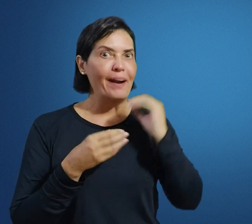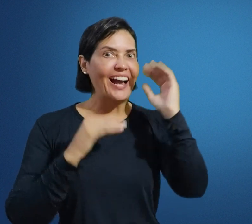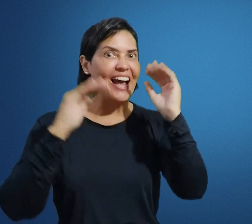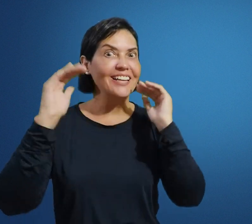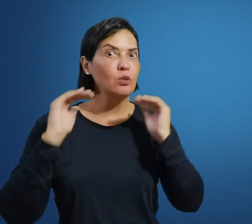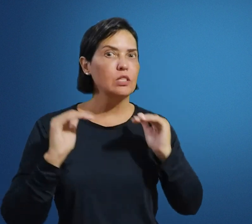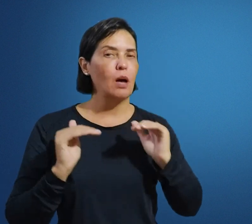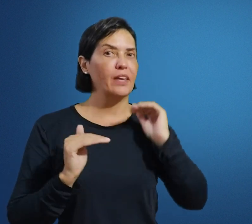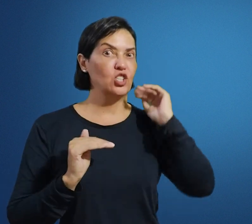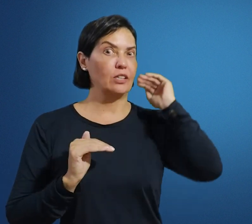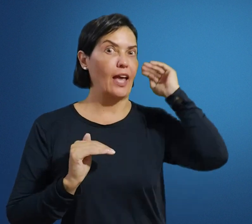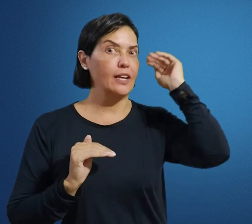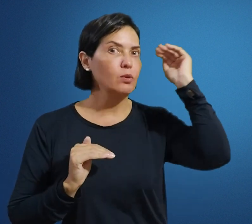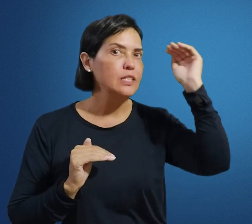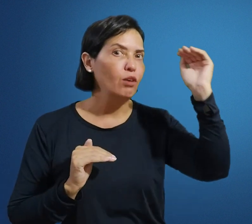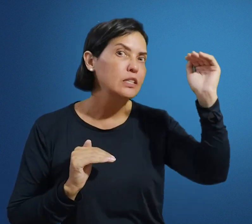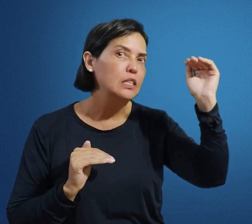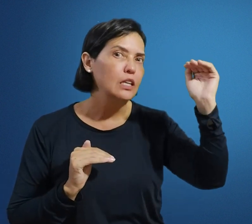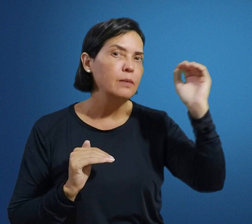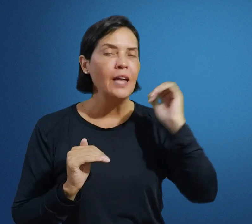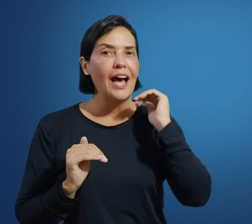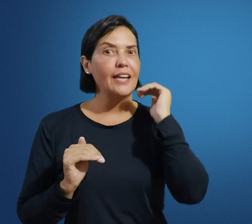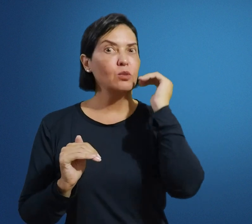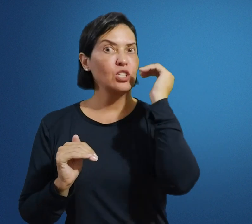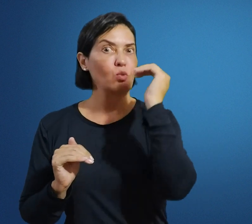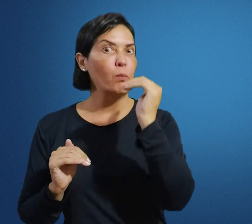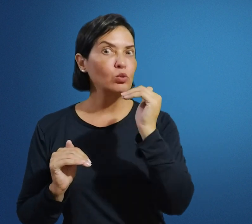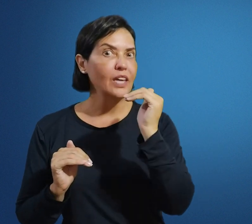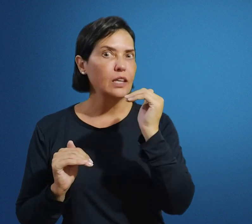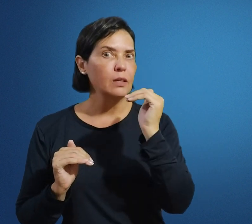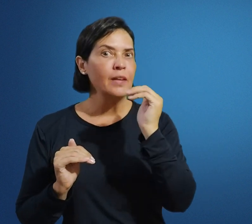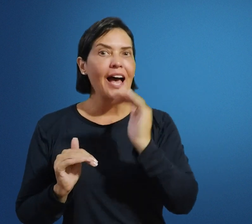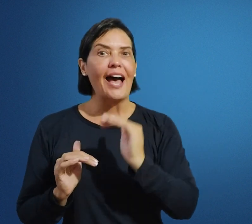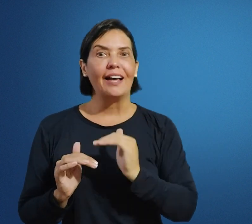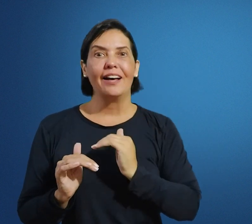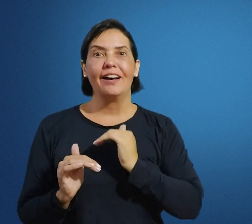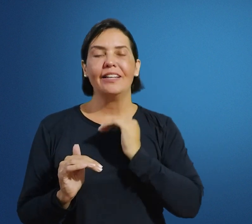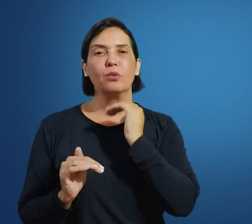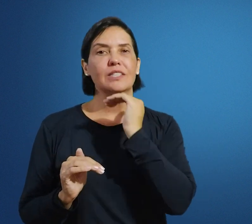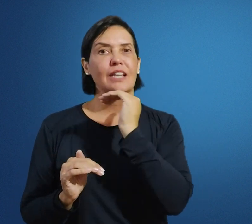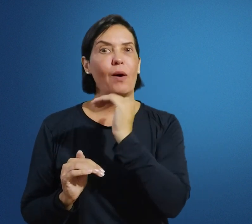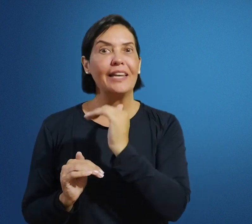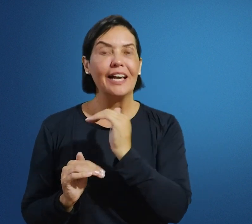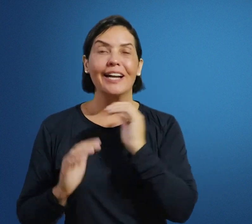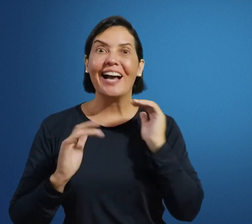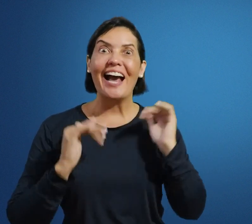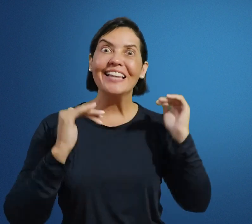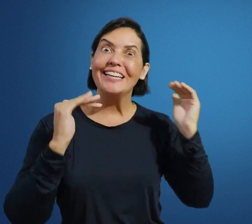para cada língua de sinal, porque a gente já tem a língua de sinal francesa, a língua gestual portuguesa, a língua de sinal americana, cada